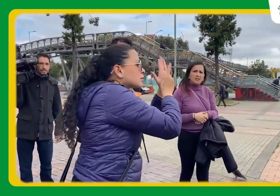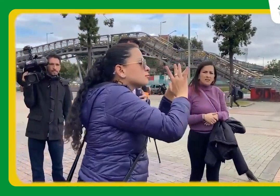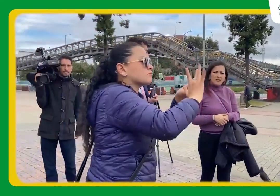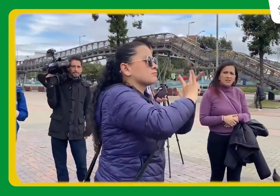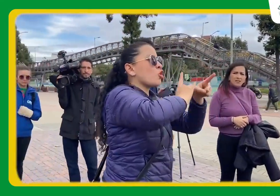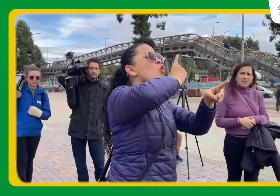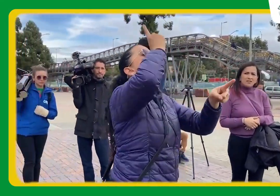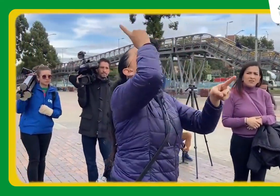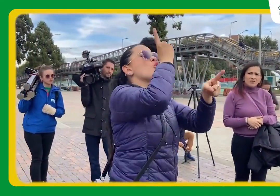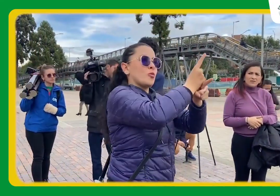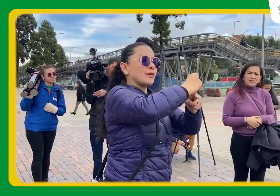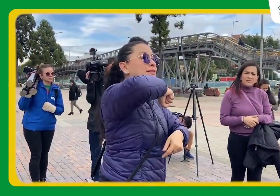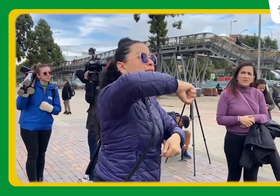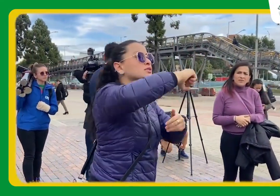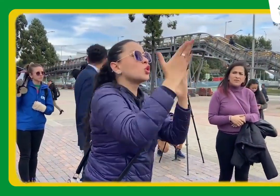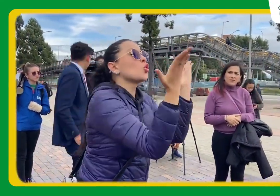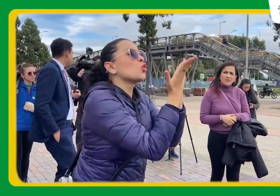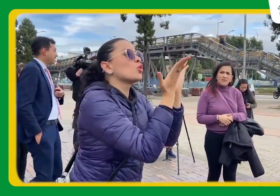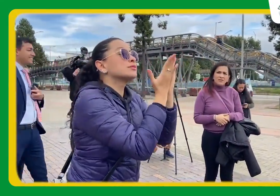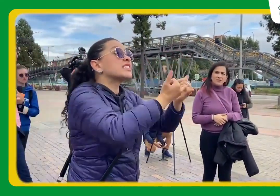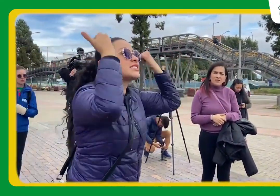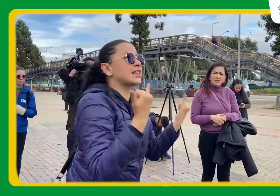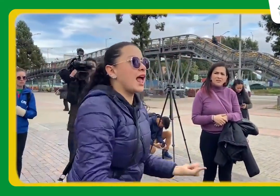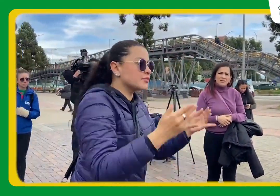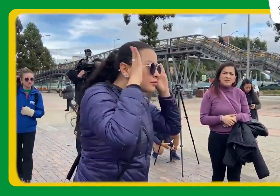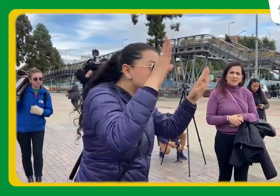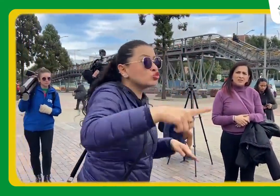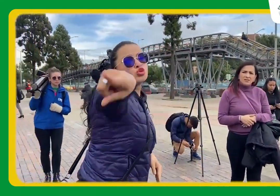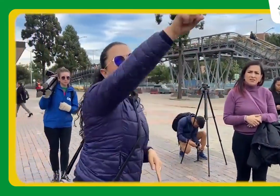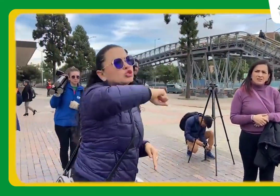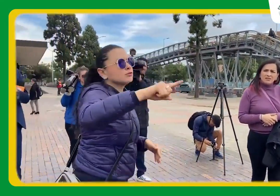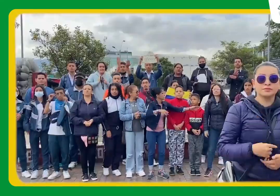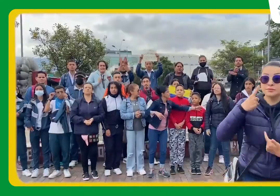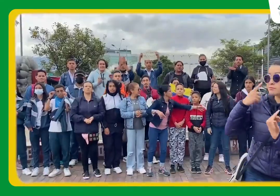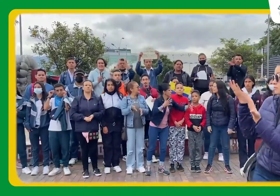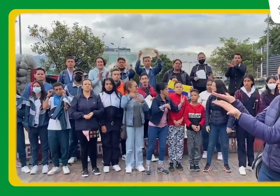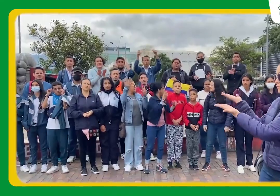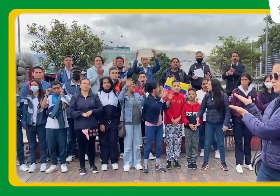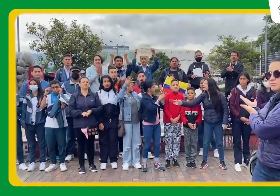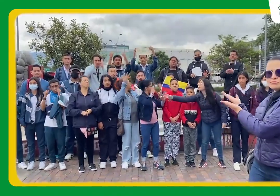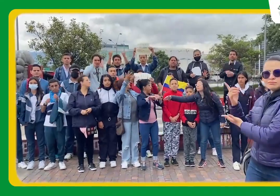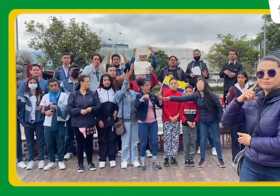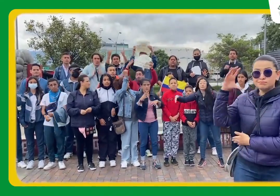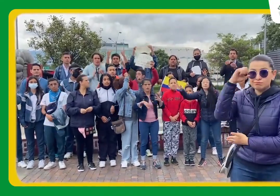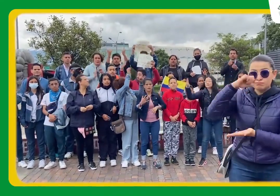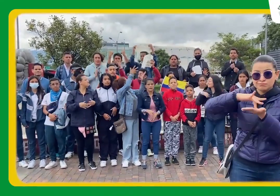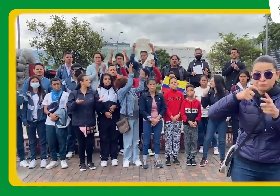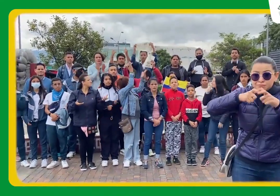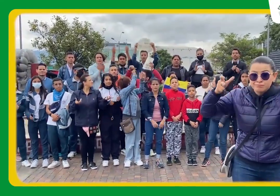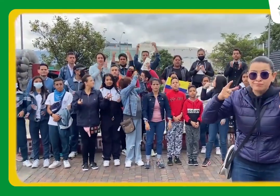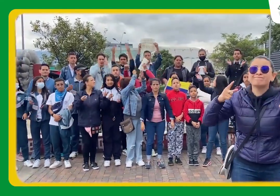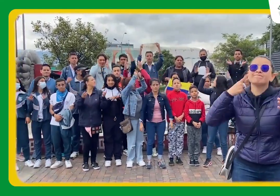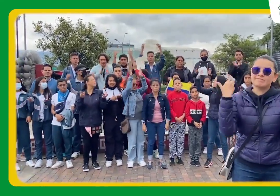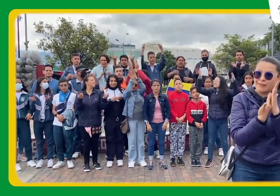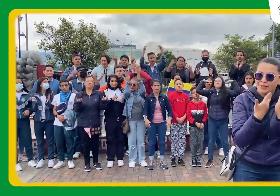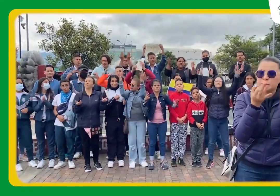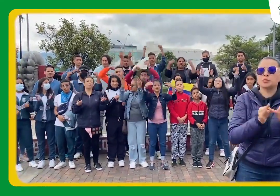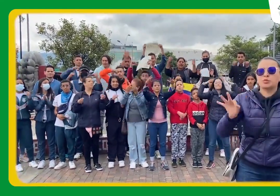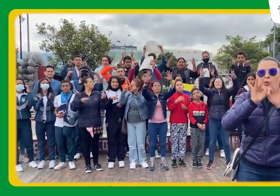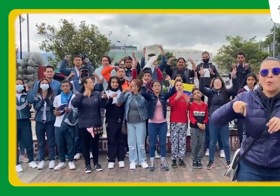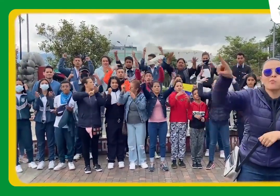El decreto debe cumplirse. Derecho a la educación ya. Atentos todos. Como se pueden dar cuenta, la mayoría que estamos aquí vinimos